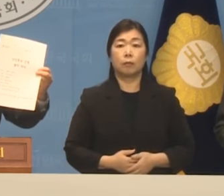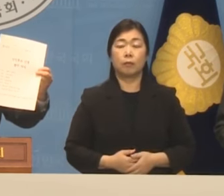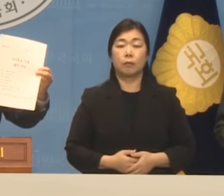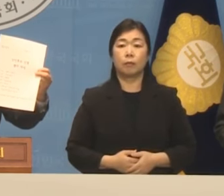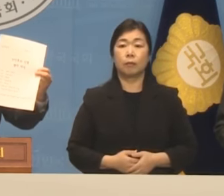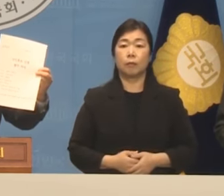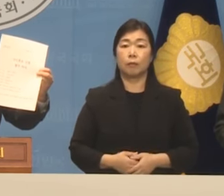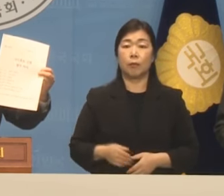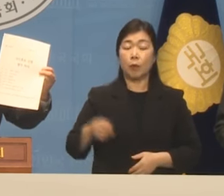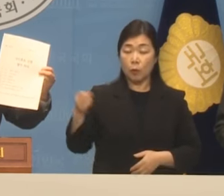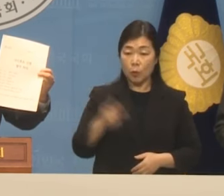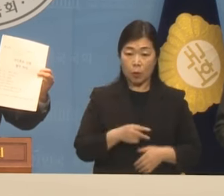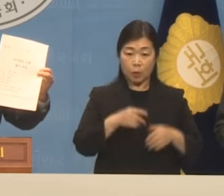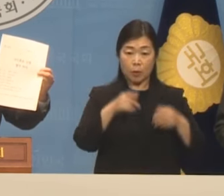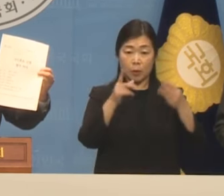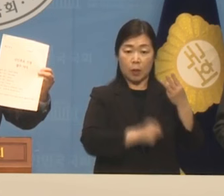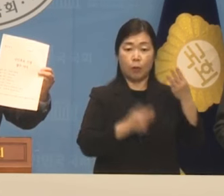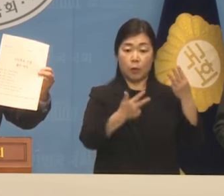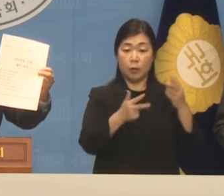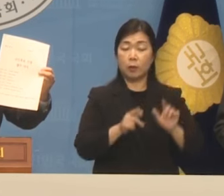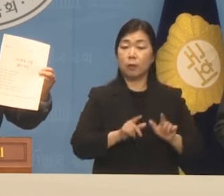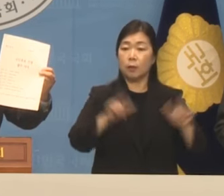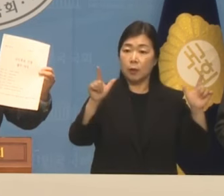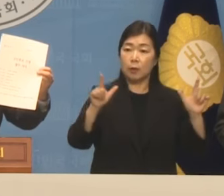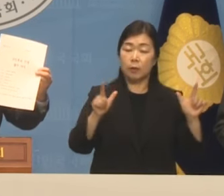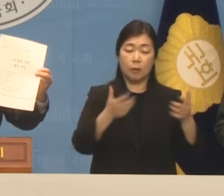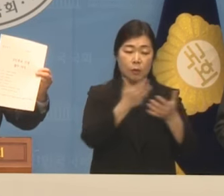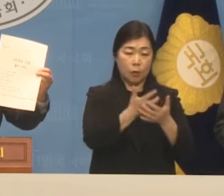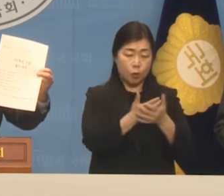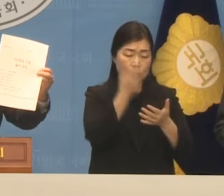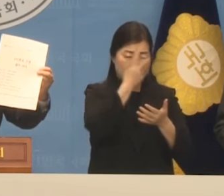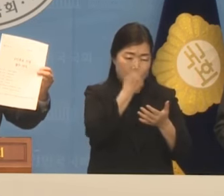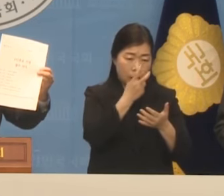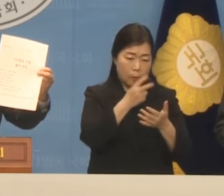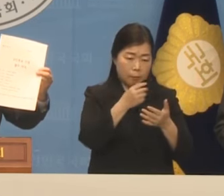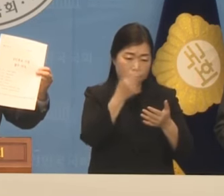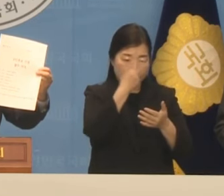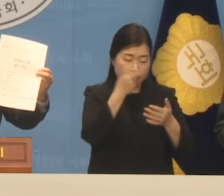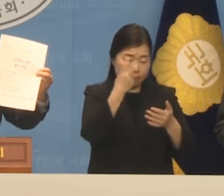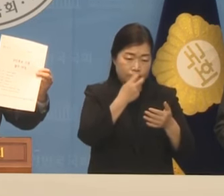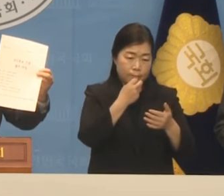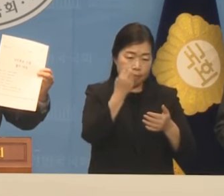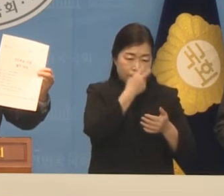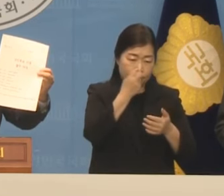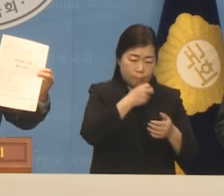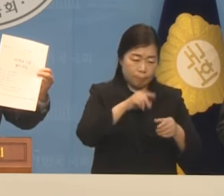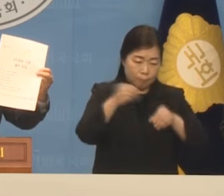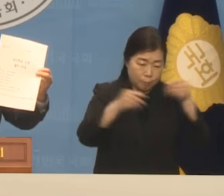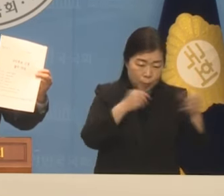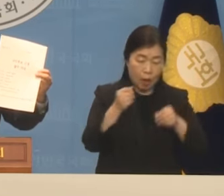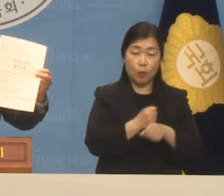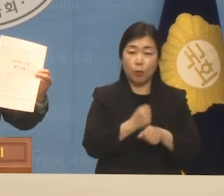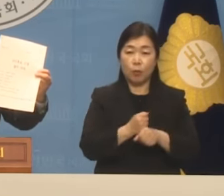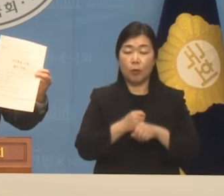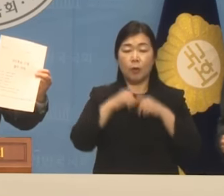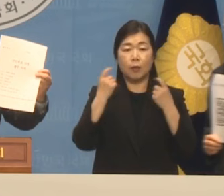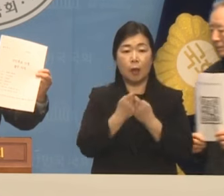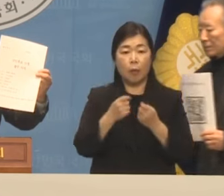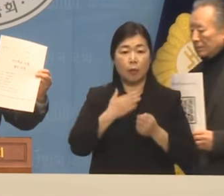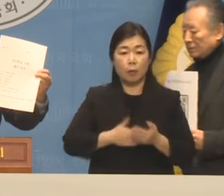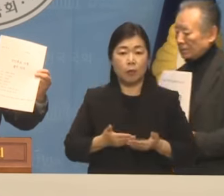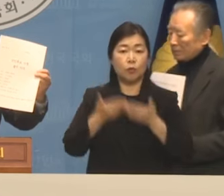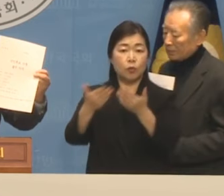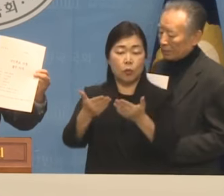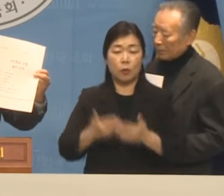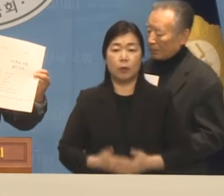받고요. 그리고 나서 3월 7일 날 그 서류 심사 결과를 개별 통보하고 그리고 3월 10일 날 오후